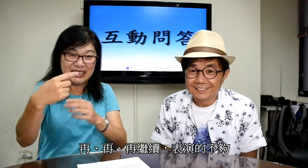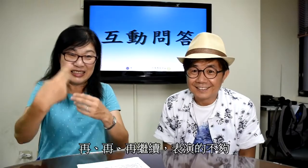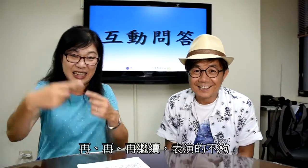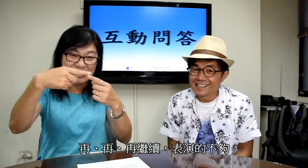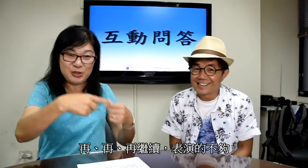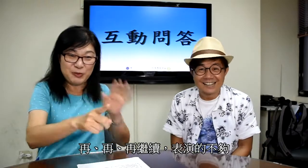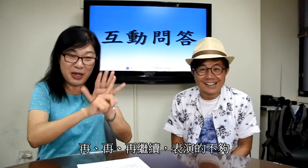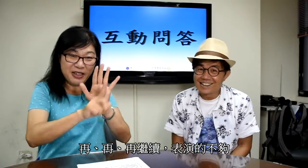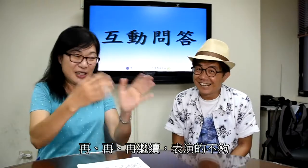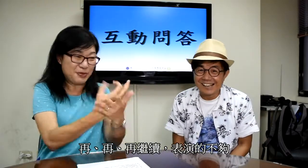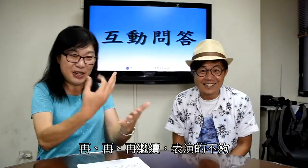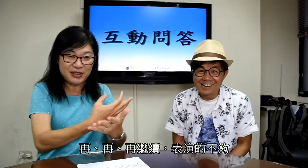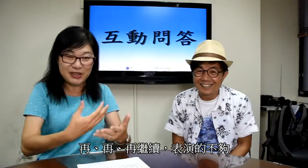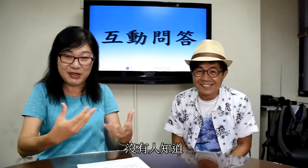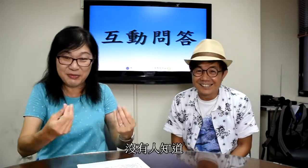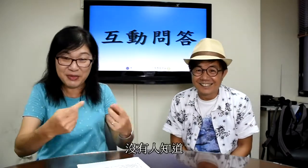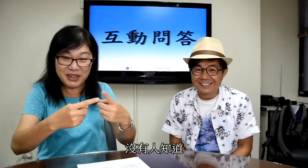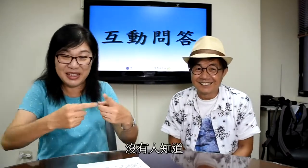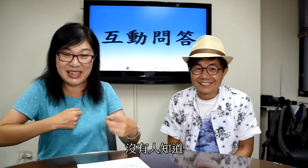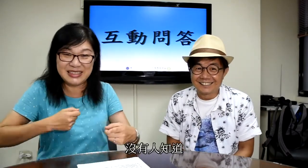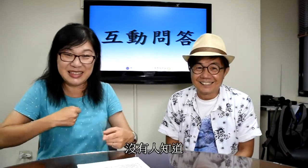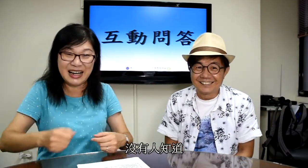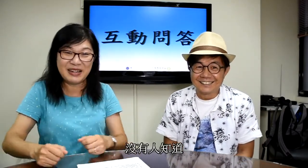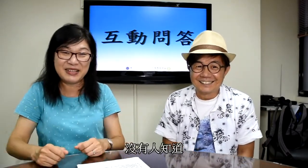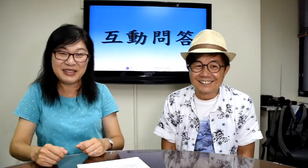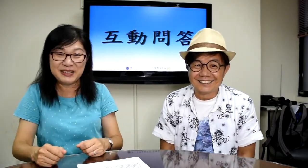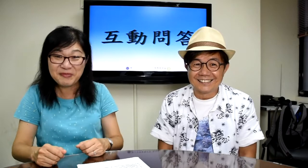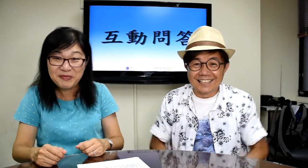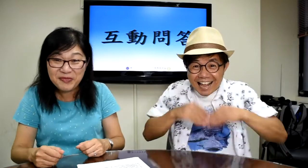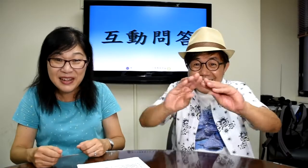再继续表演的不够，没有人知道。